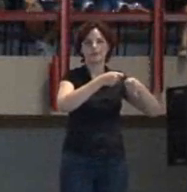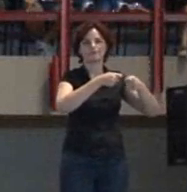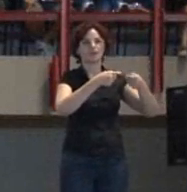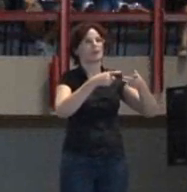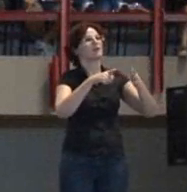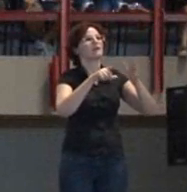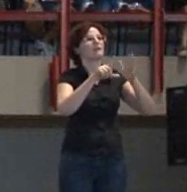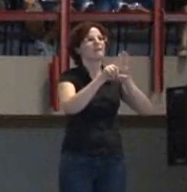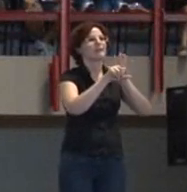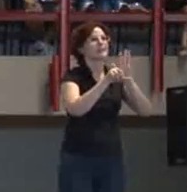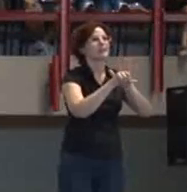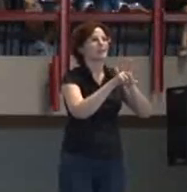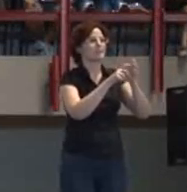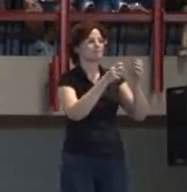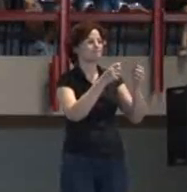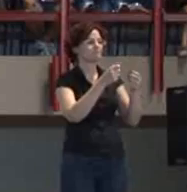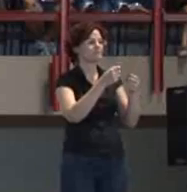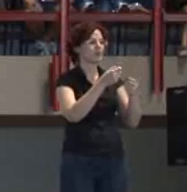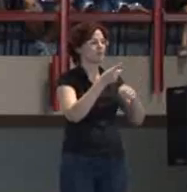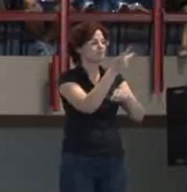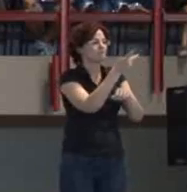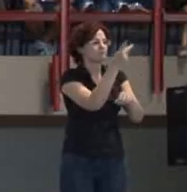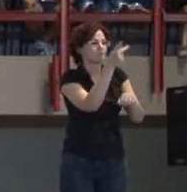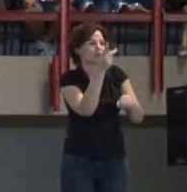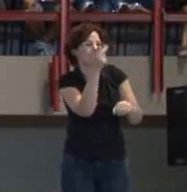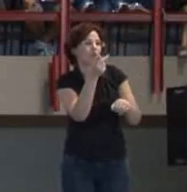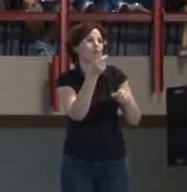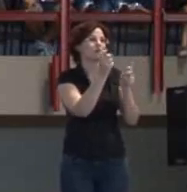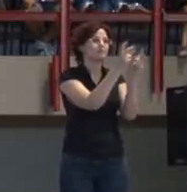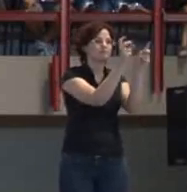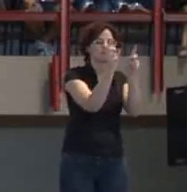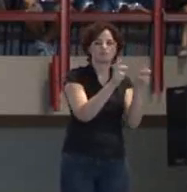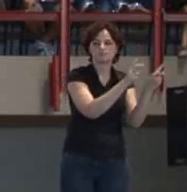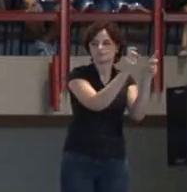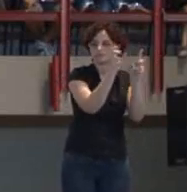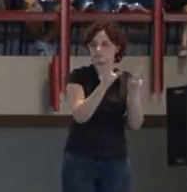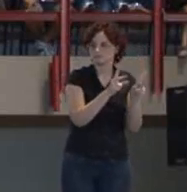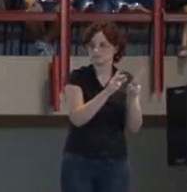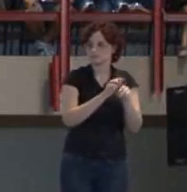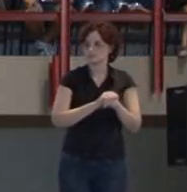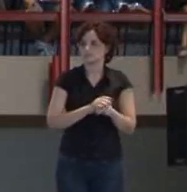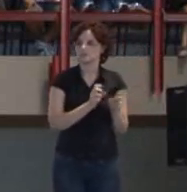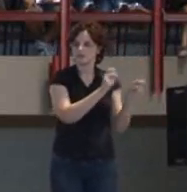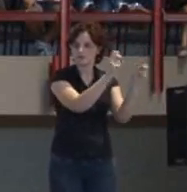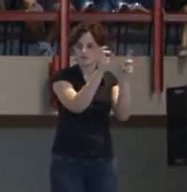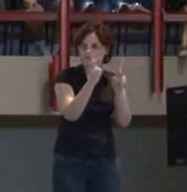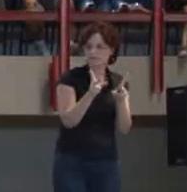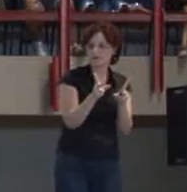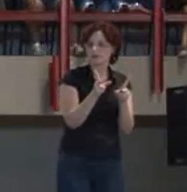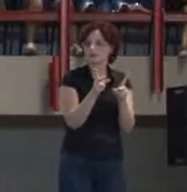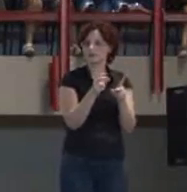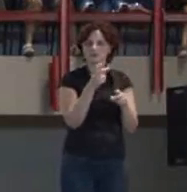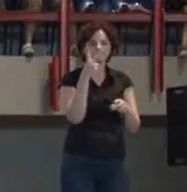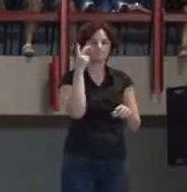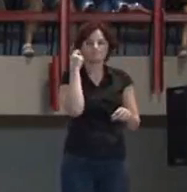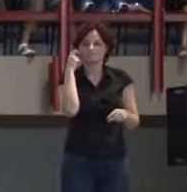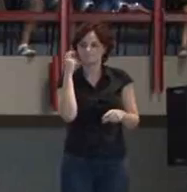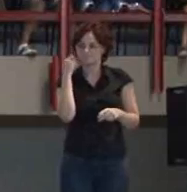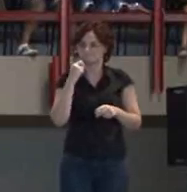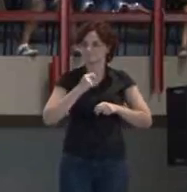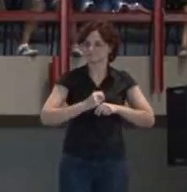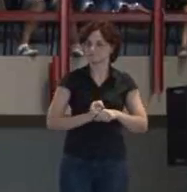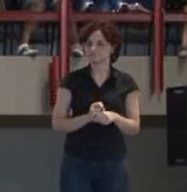da procura essa lei da oferta e da procura é tão comum na nossa vida que nós não nos percebemos qualquer